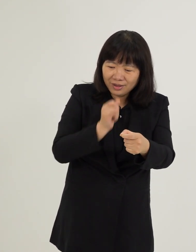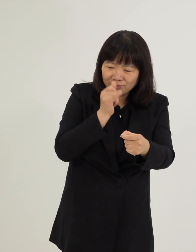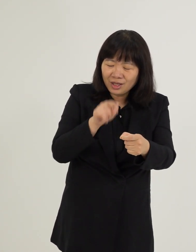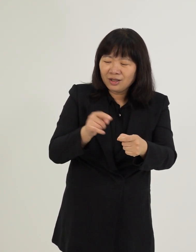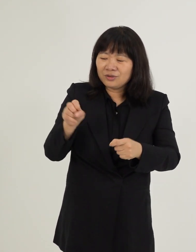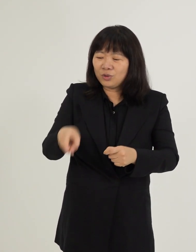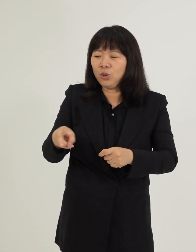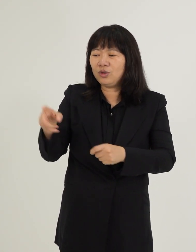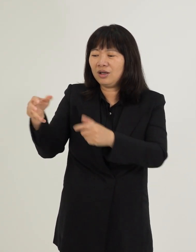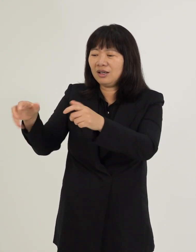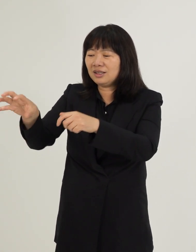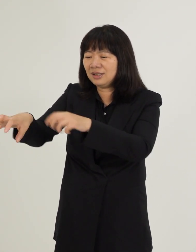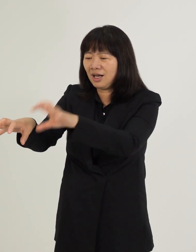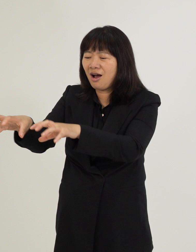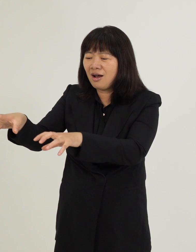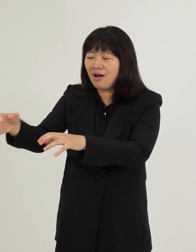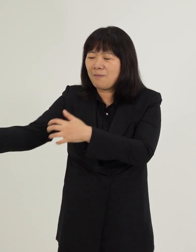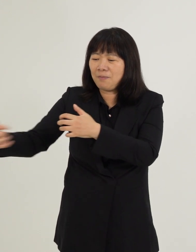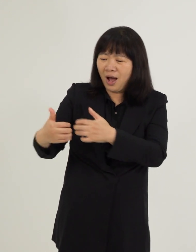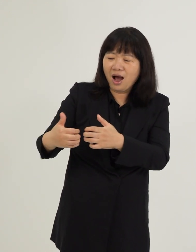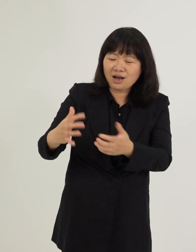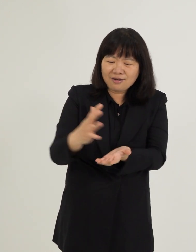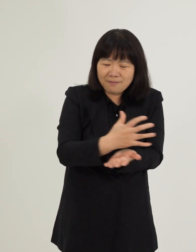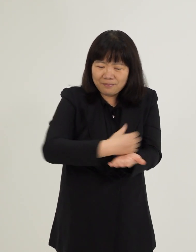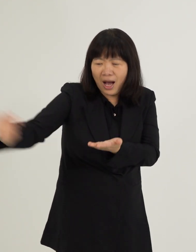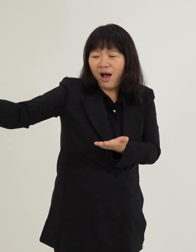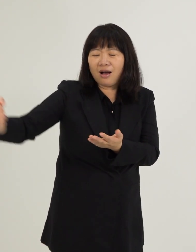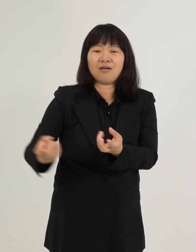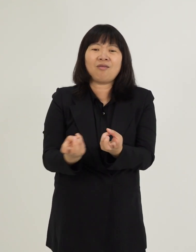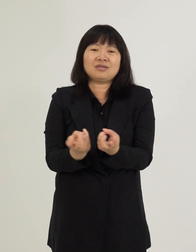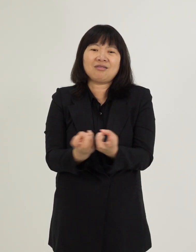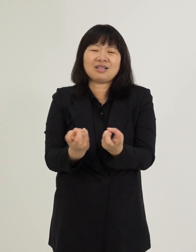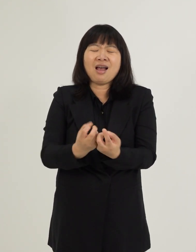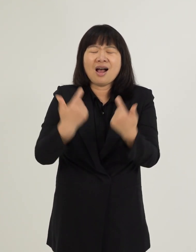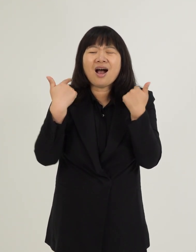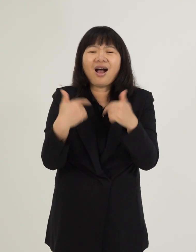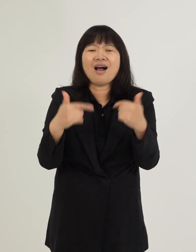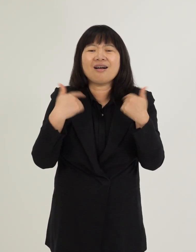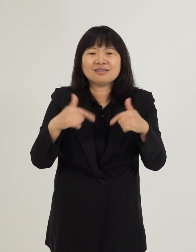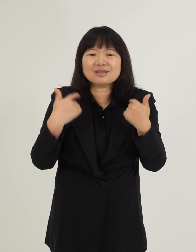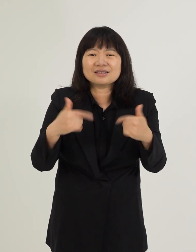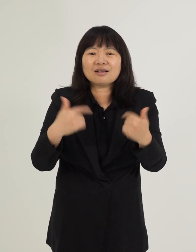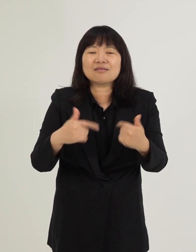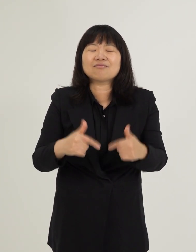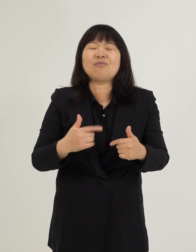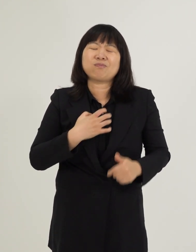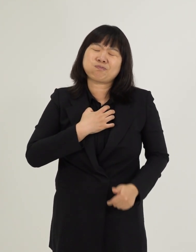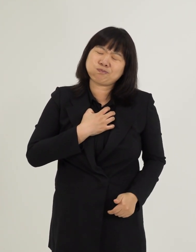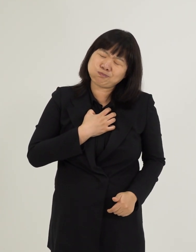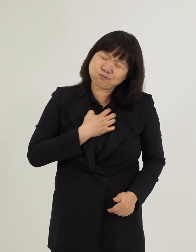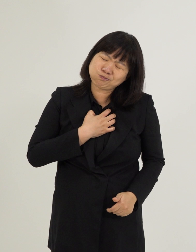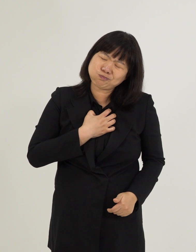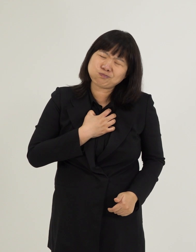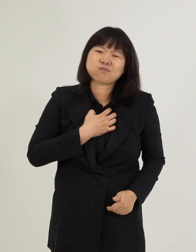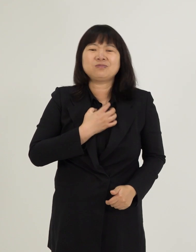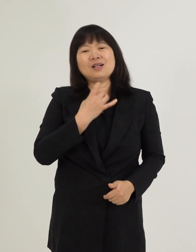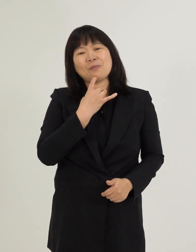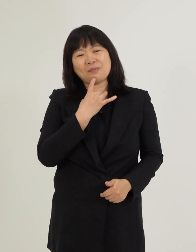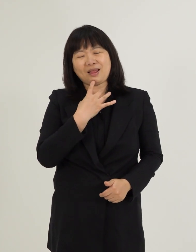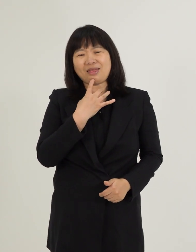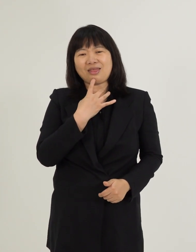또 쳐들어와서 싹 걷어가면 또 어떡하나. 항상 이런